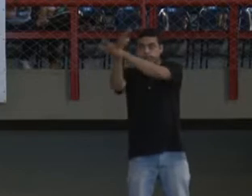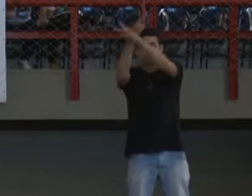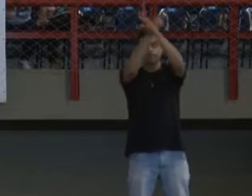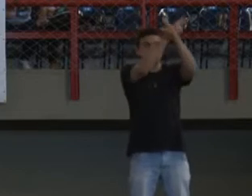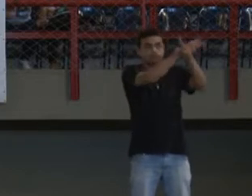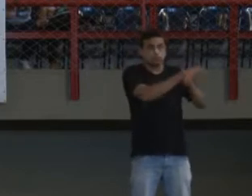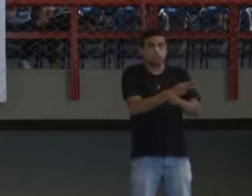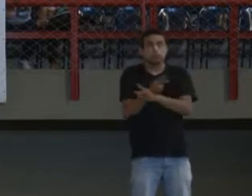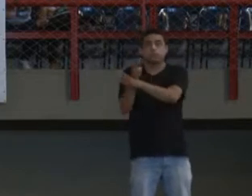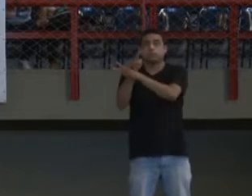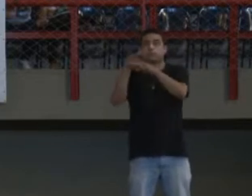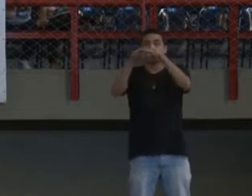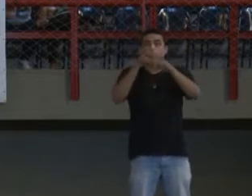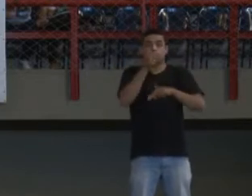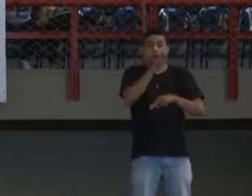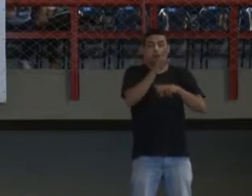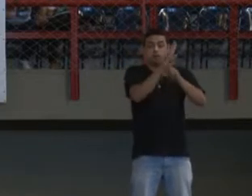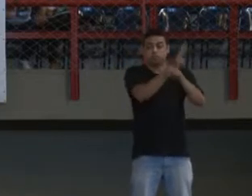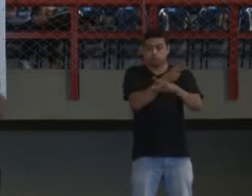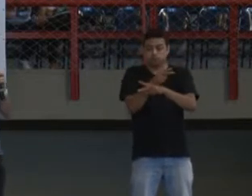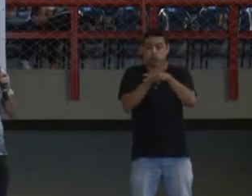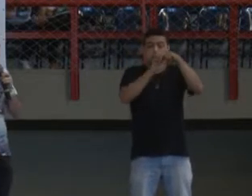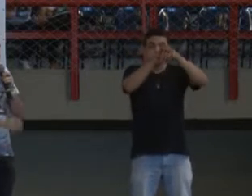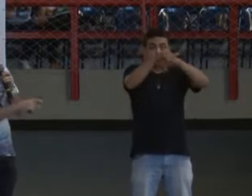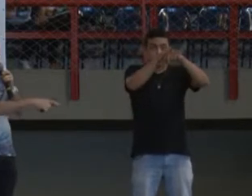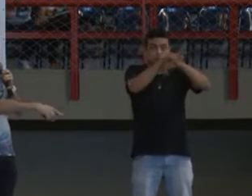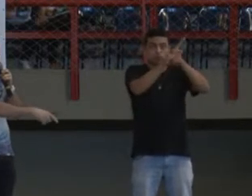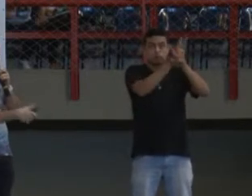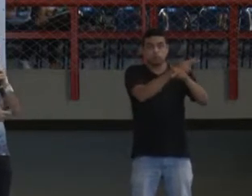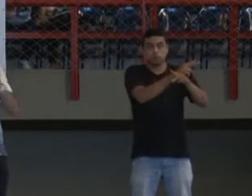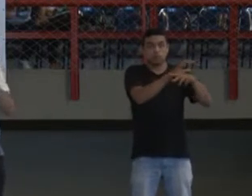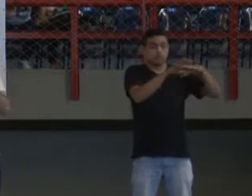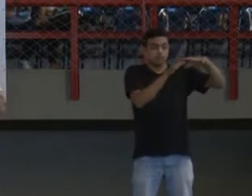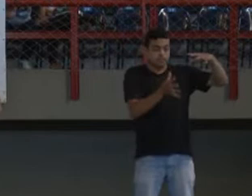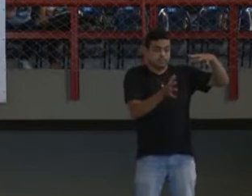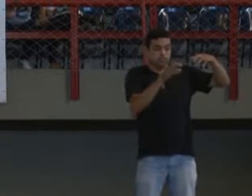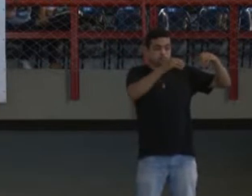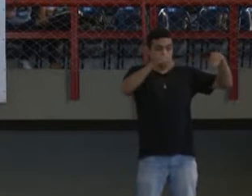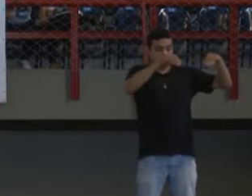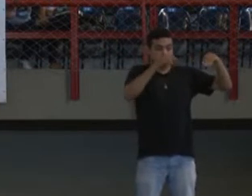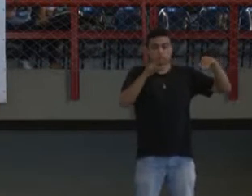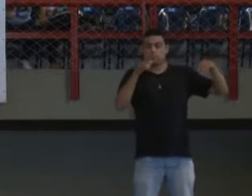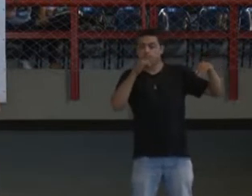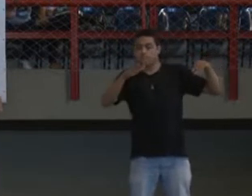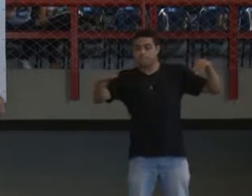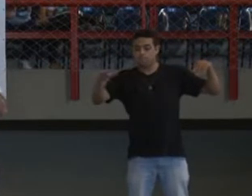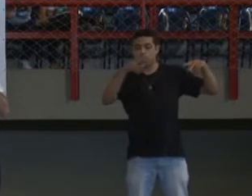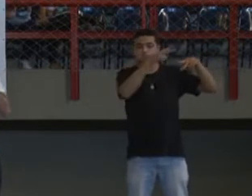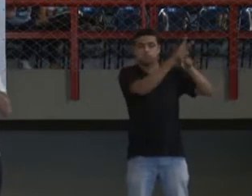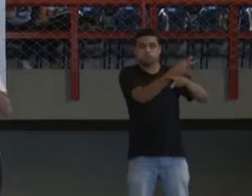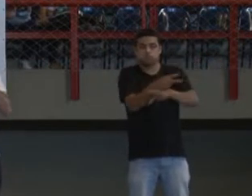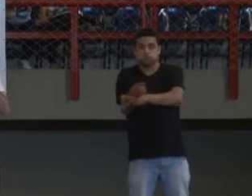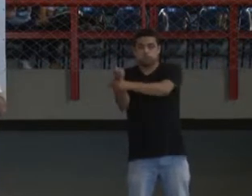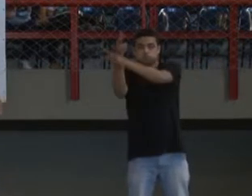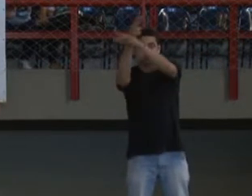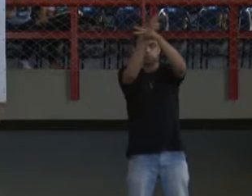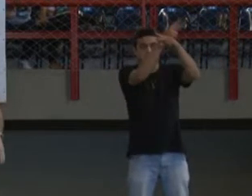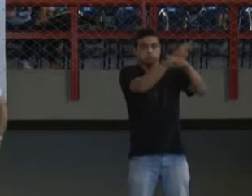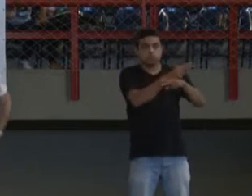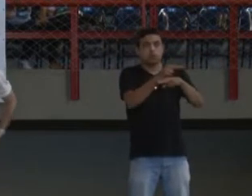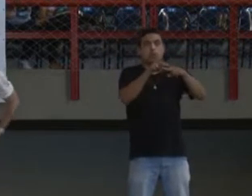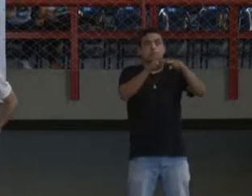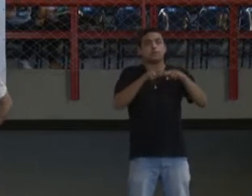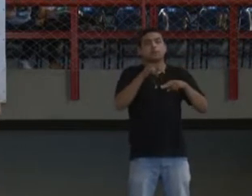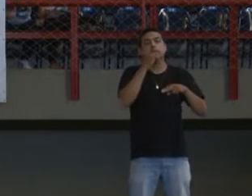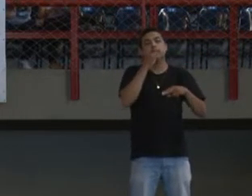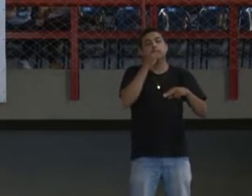noite, o ar vai se deslocar na superfície do continente para o oceano. Agora vamos voltar para a questão. Por que o jangadeiro sai para